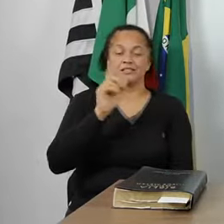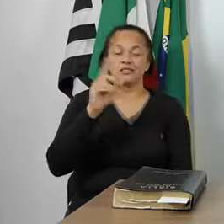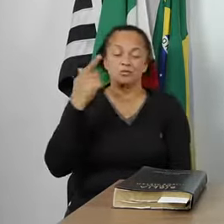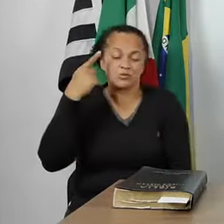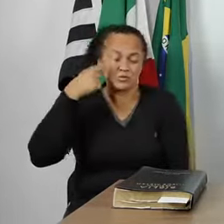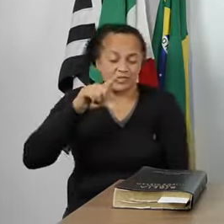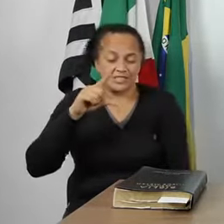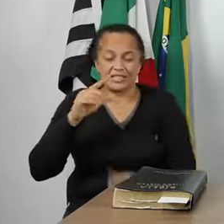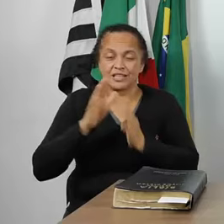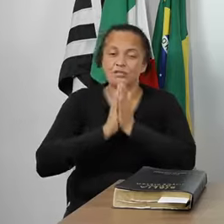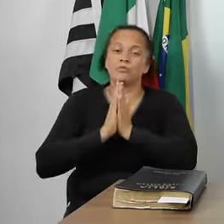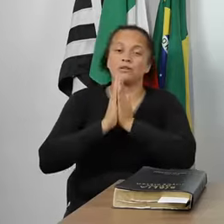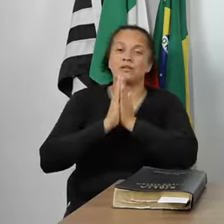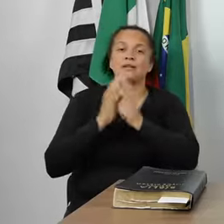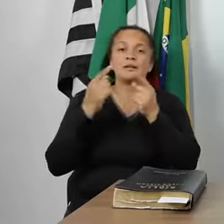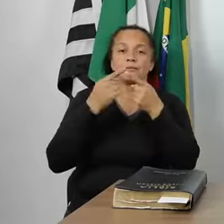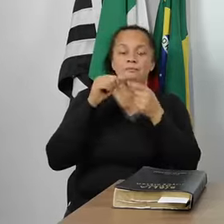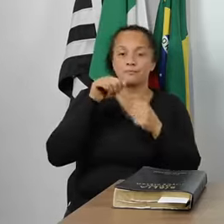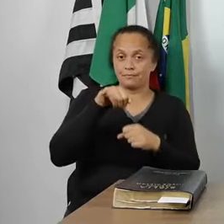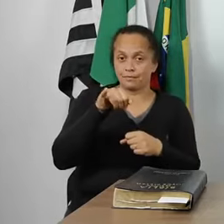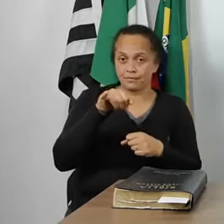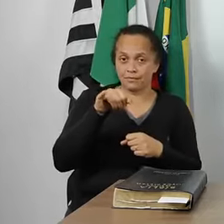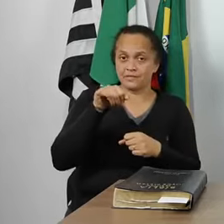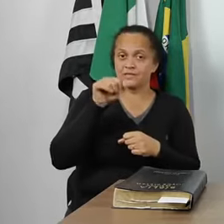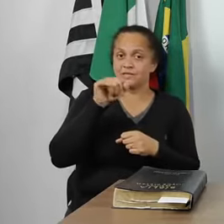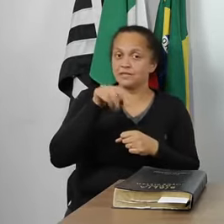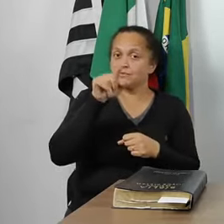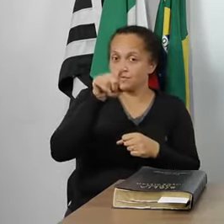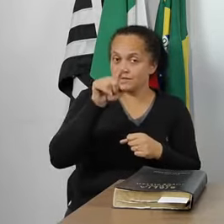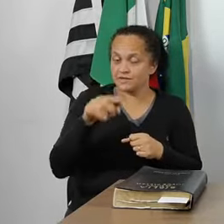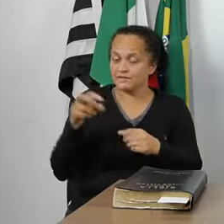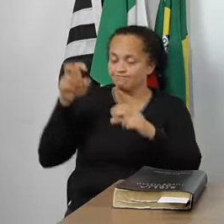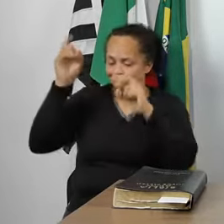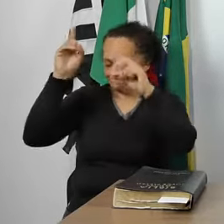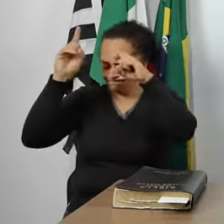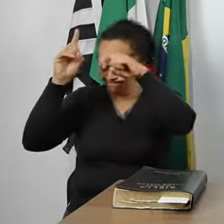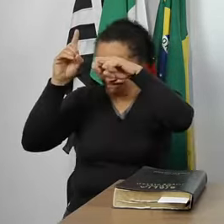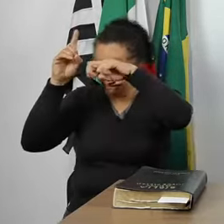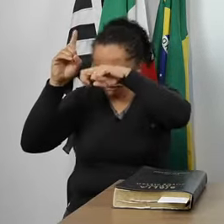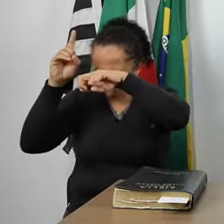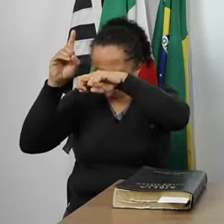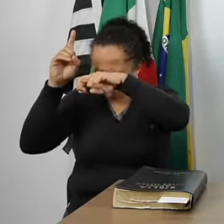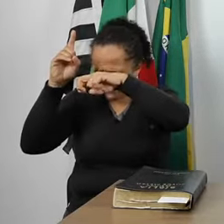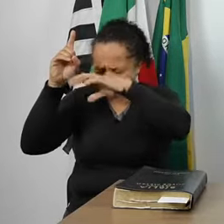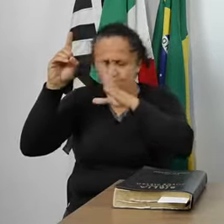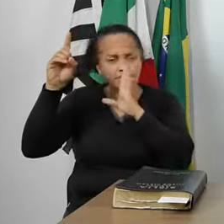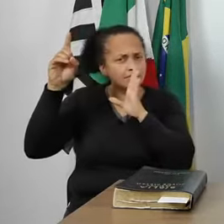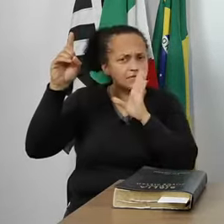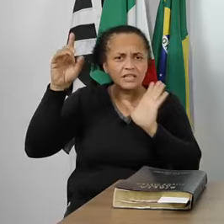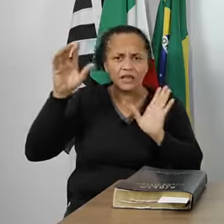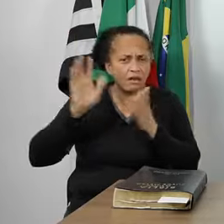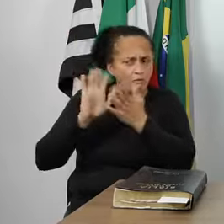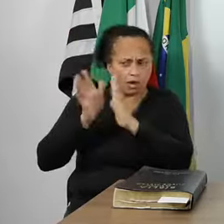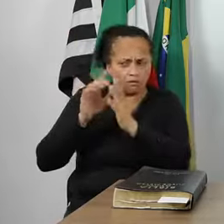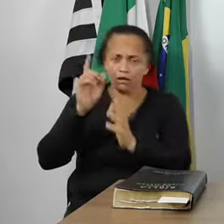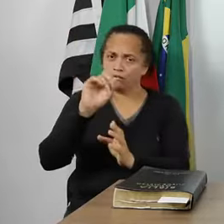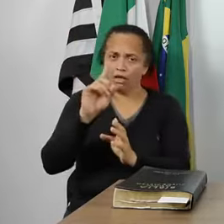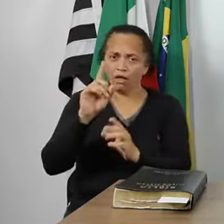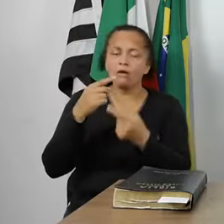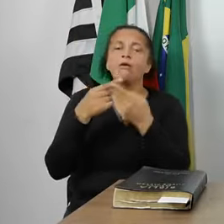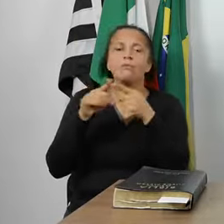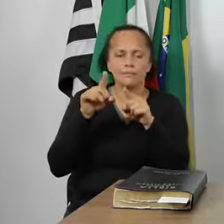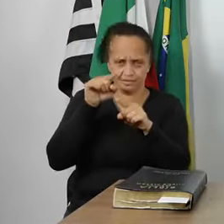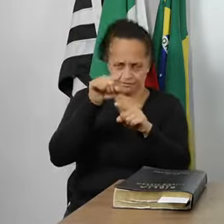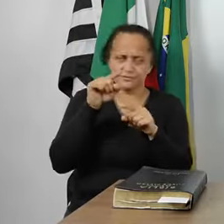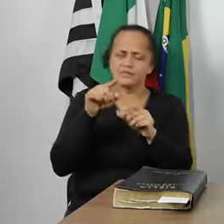se apresentar diante de Deus e se colocar diante dele, mesmo que você não consiga falar nada, ali é um momento de